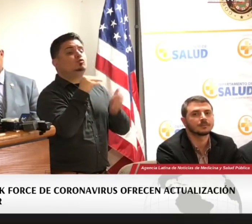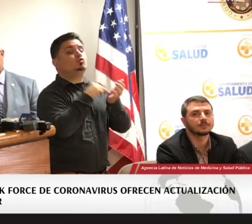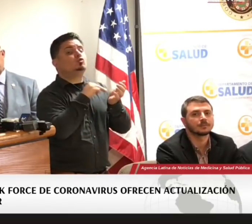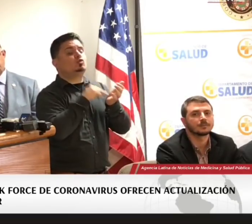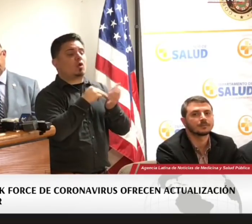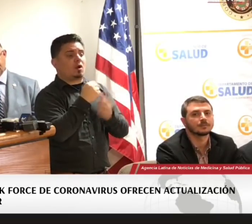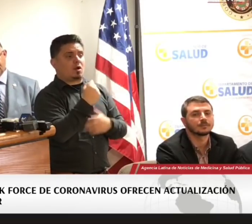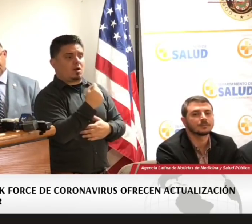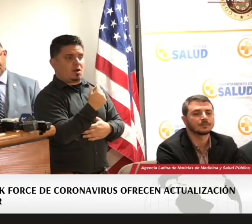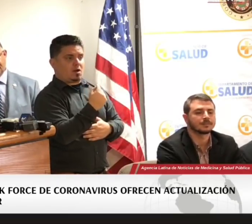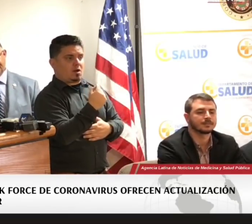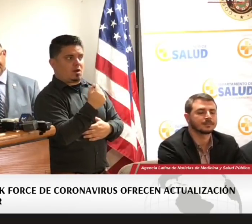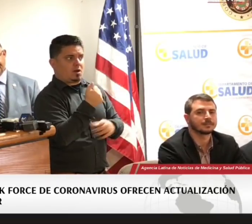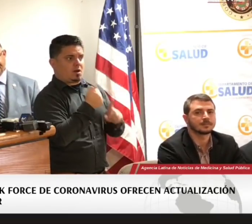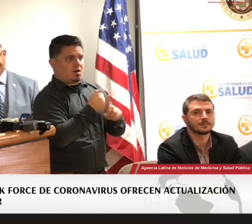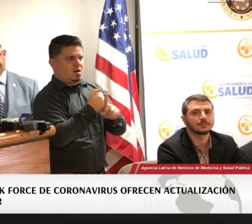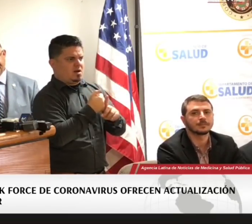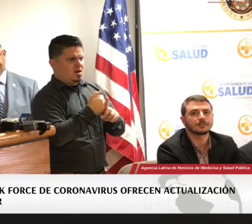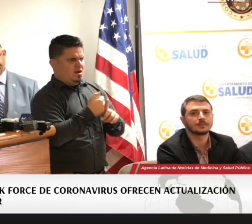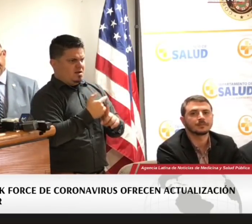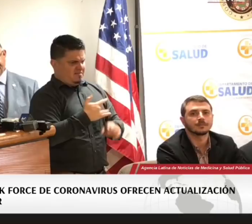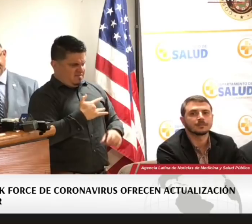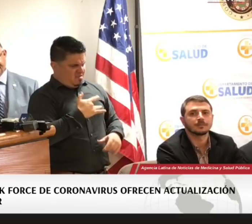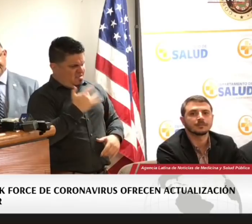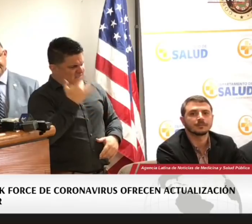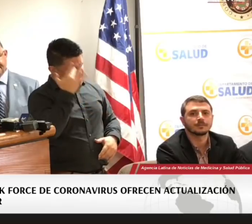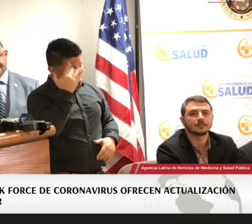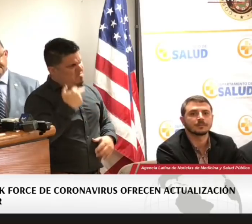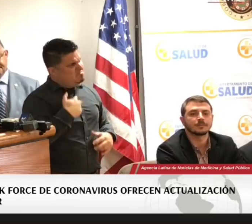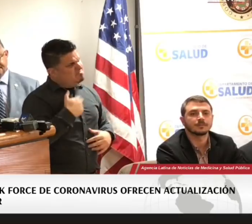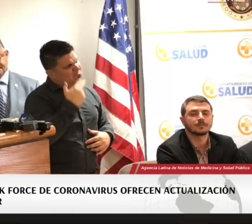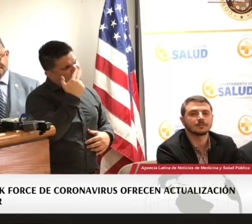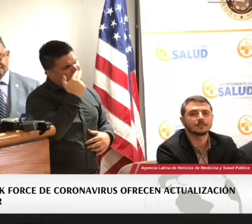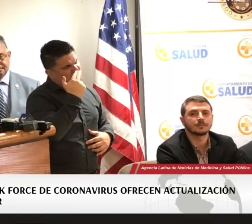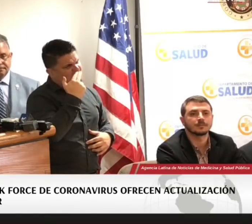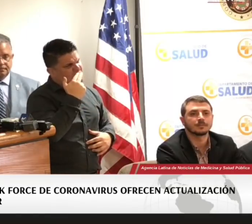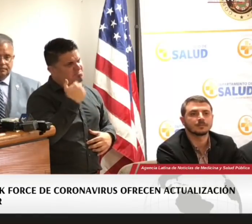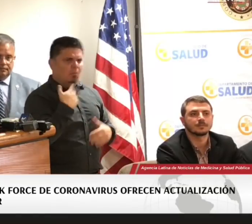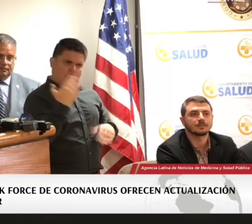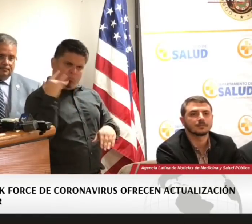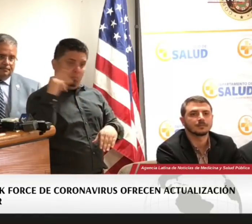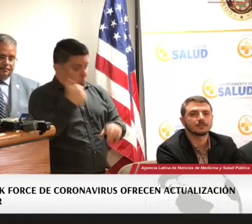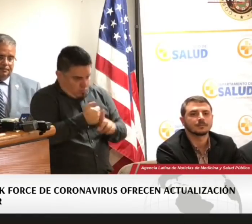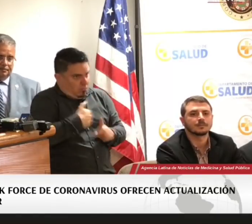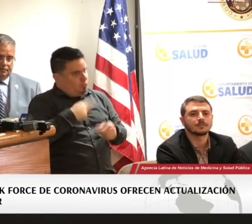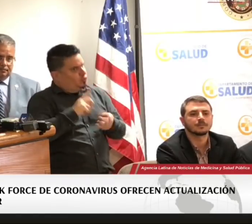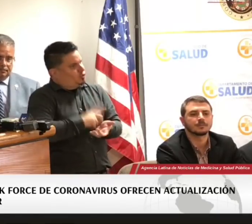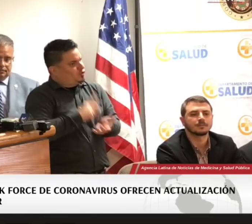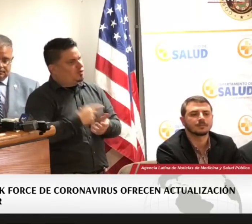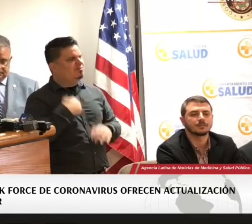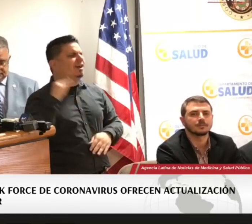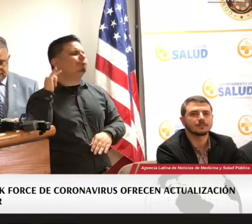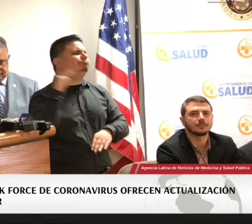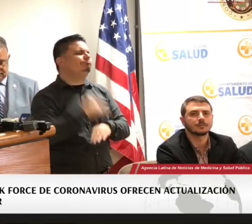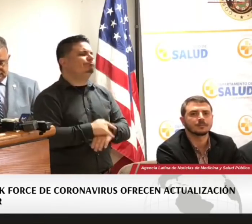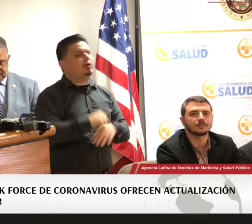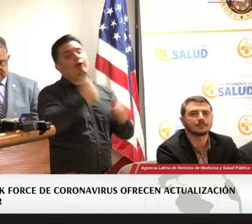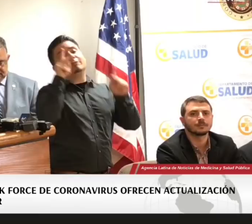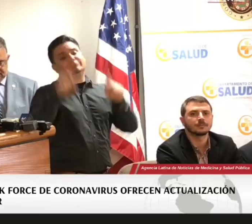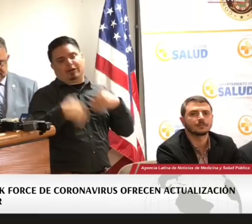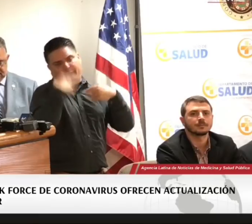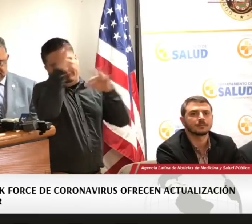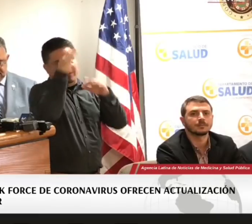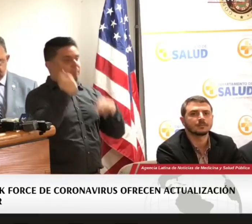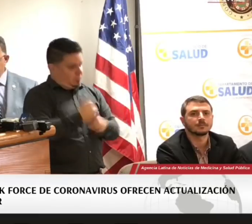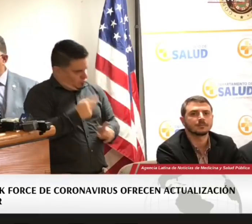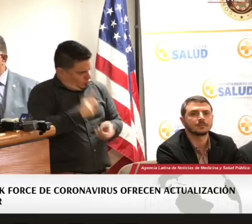maroma de que se sentía mal, de que había venido aquí como un doctor, porque si fuera otro individuo, pues... ¿Por qué no le ponemos al